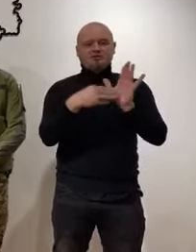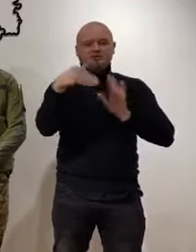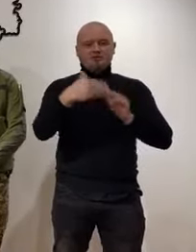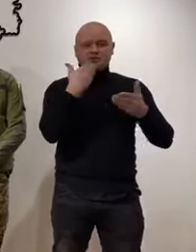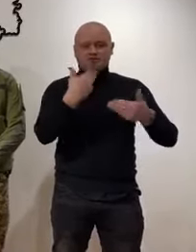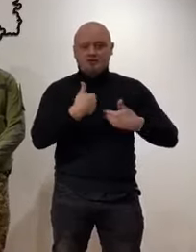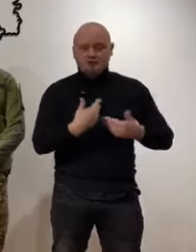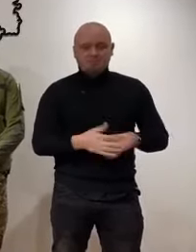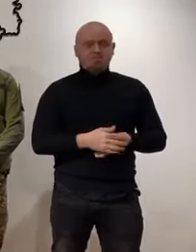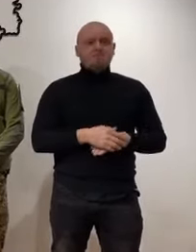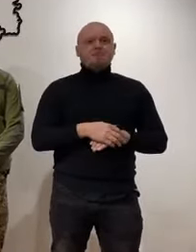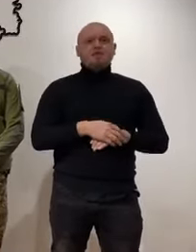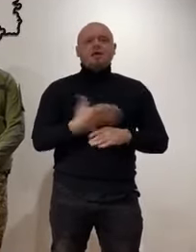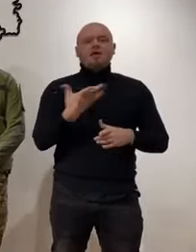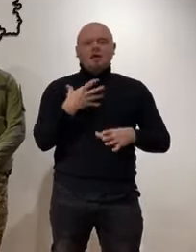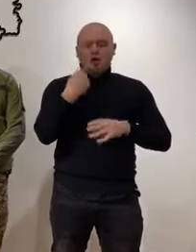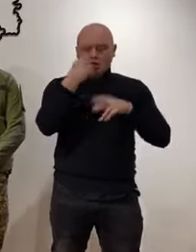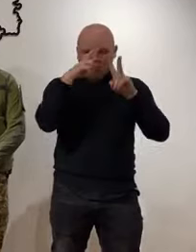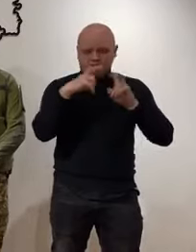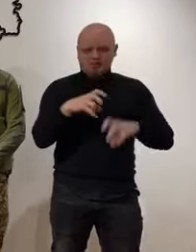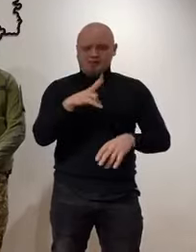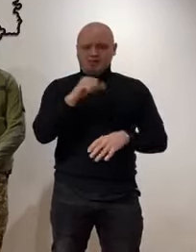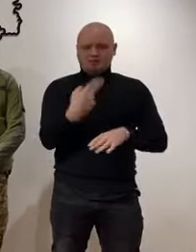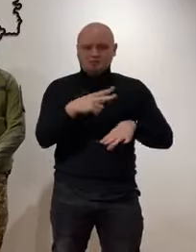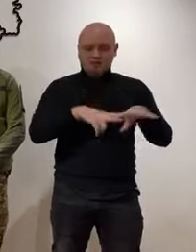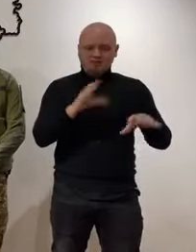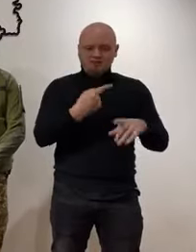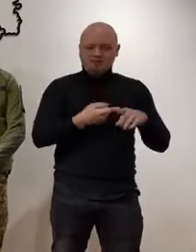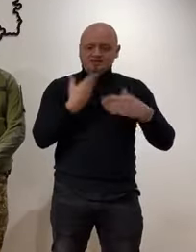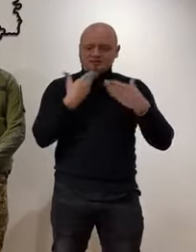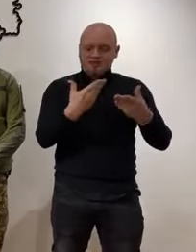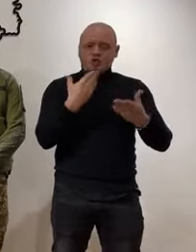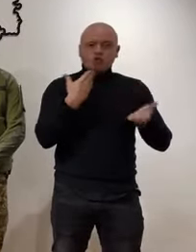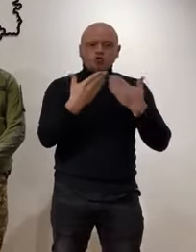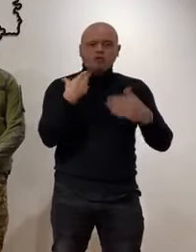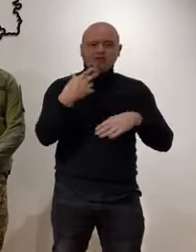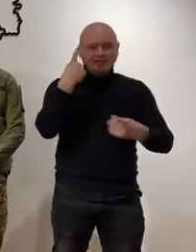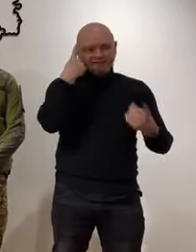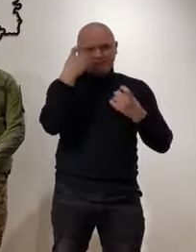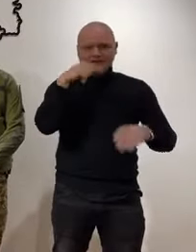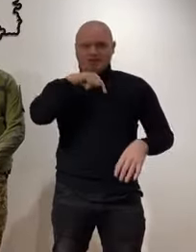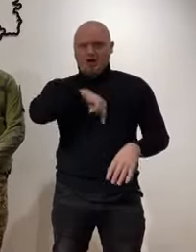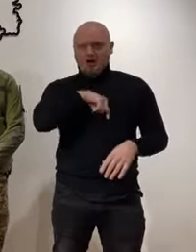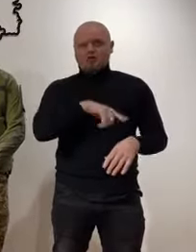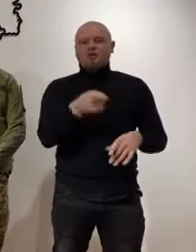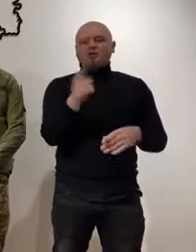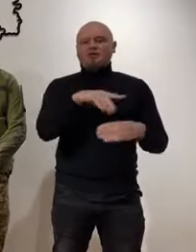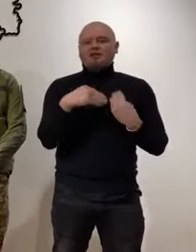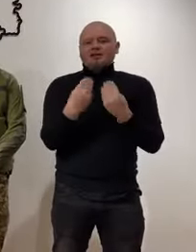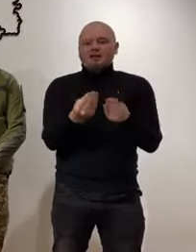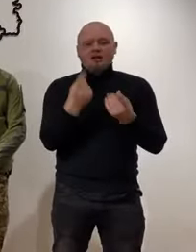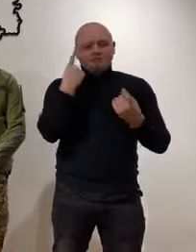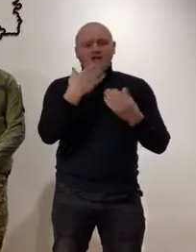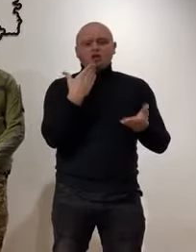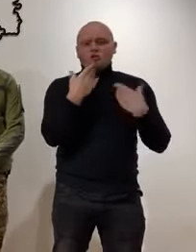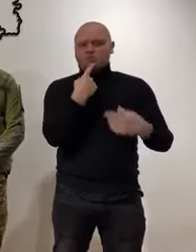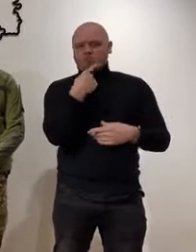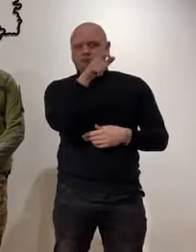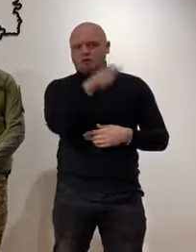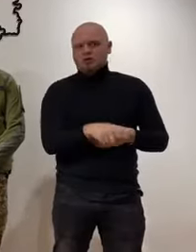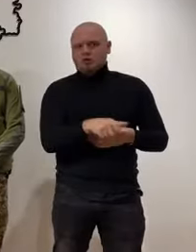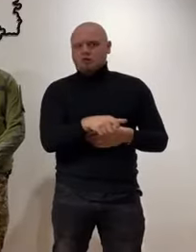тисяч звернень, які опрацювала Національна поліція. Всі ці звернення стосувалися інформаційного характеру та надання інформації щодо підозрілих